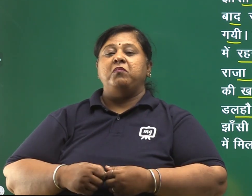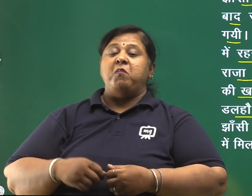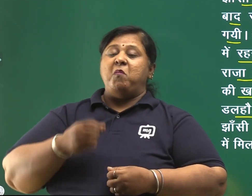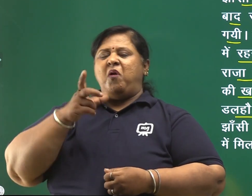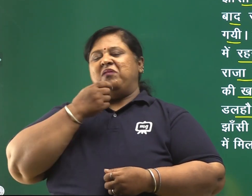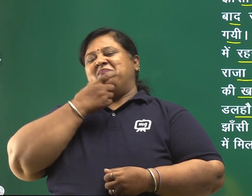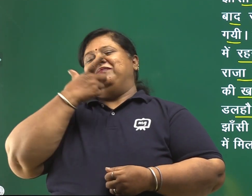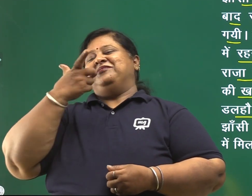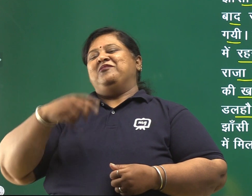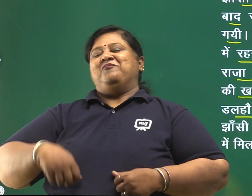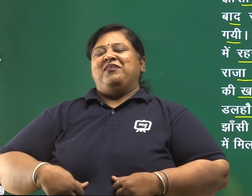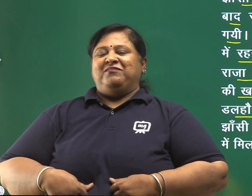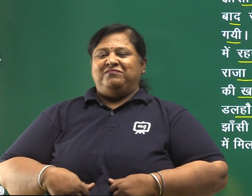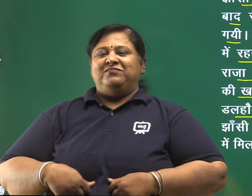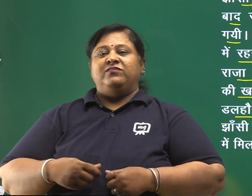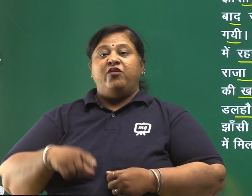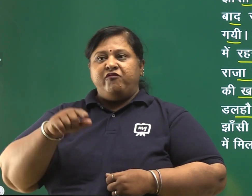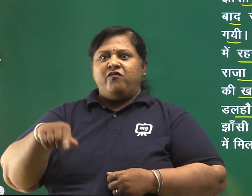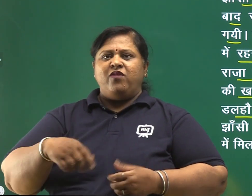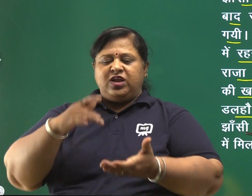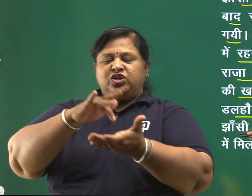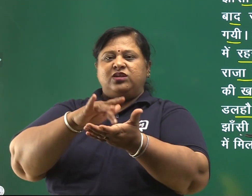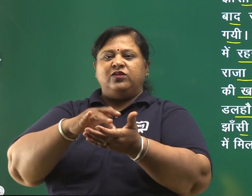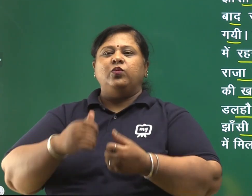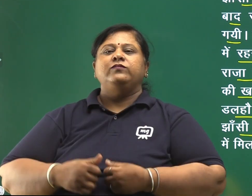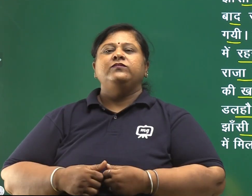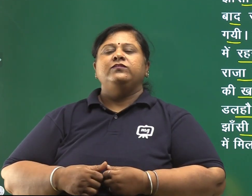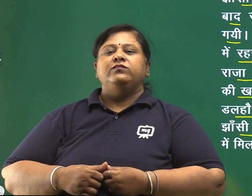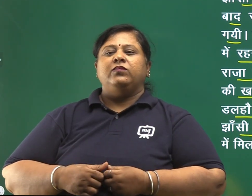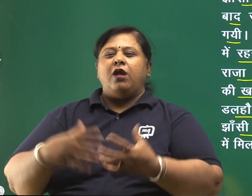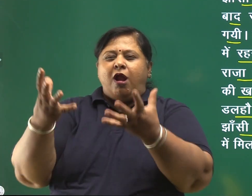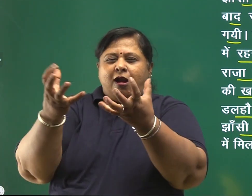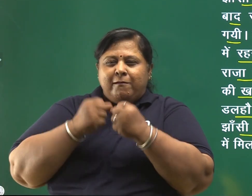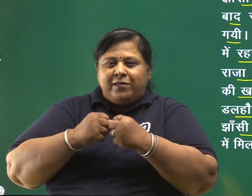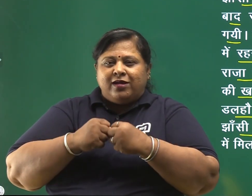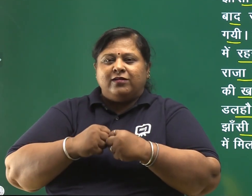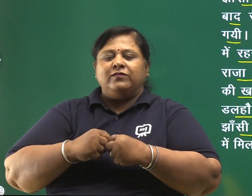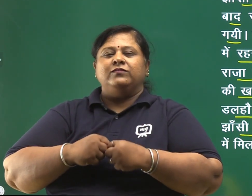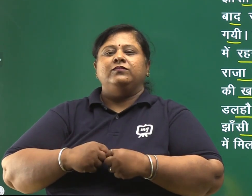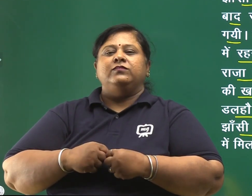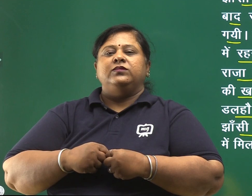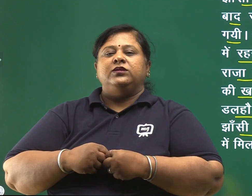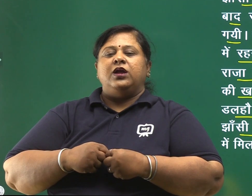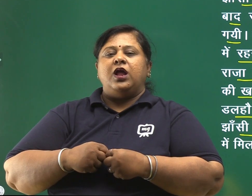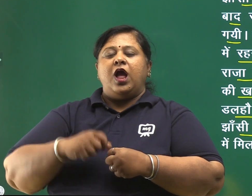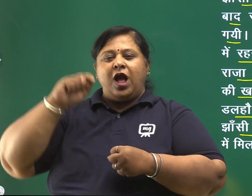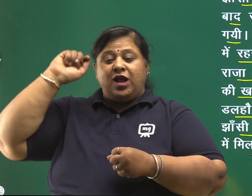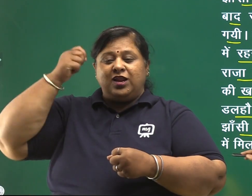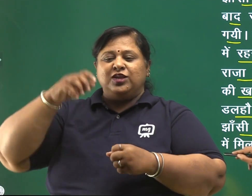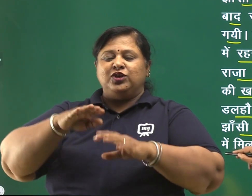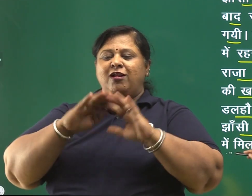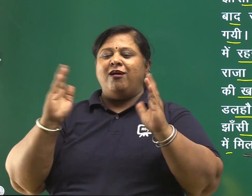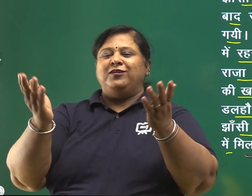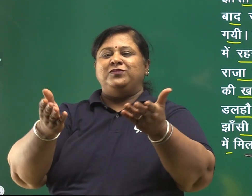बहुत प्रसन्न हुआ। वह झांसी को हड़प कर अंग्रेजी राज में